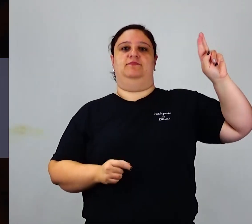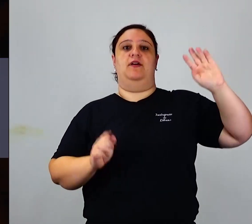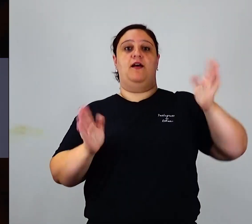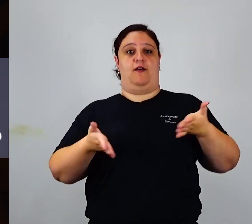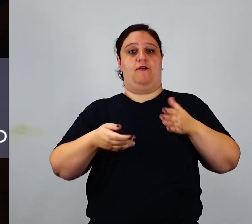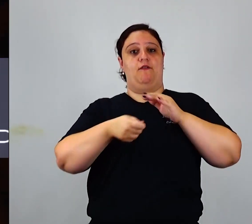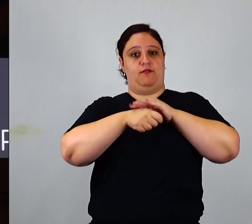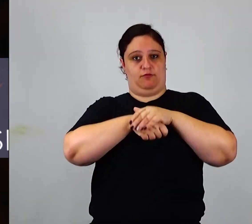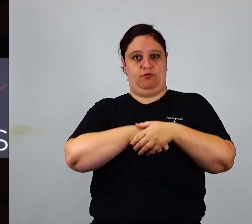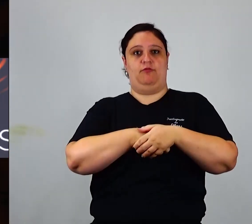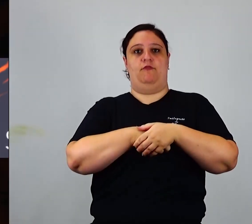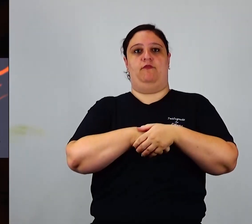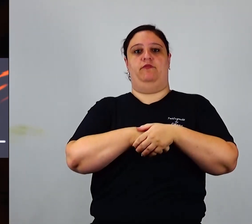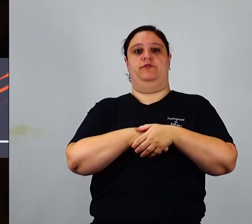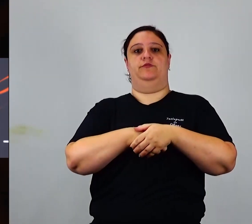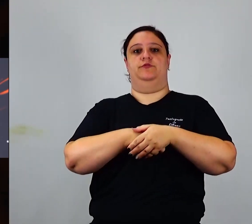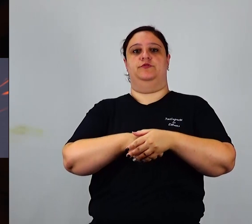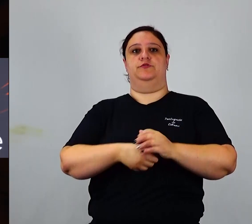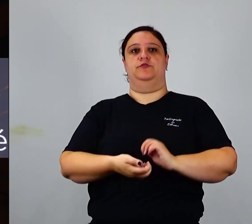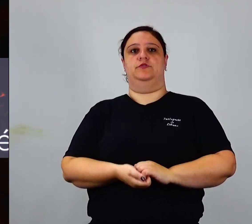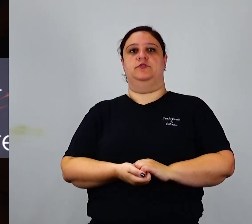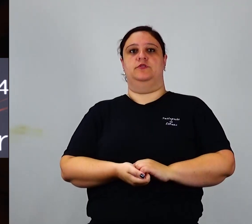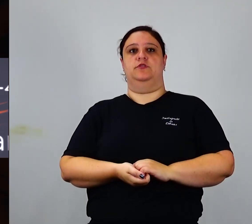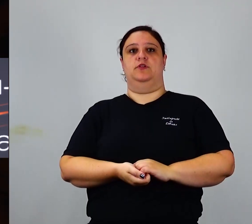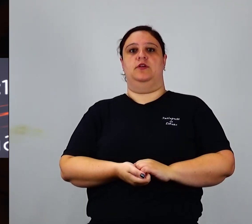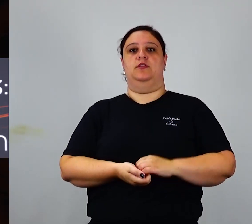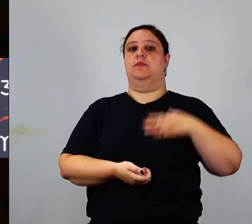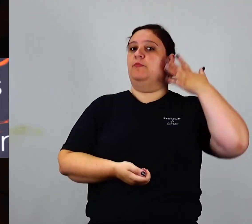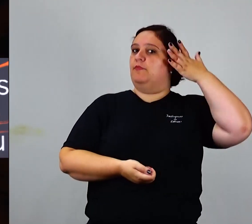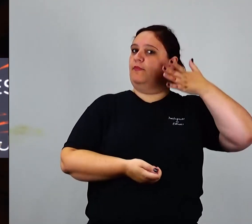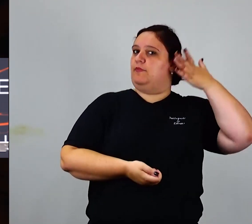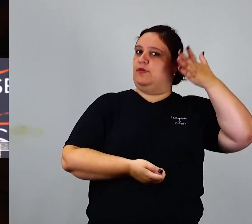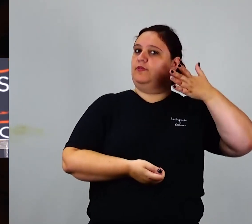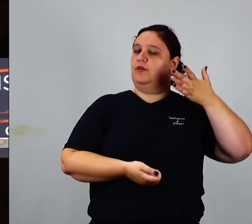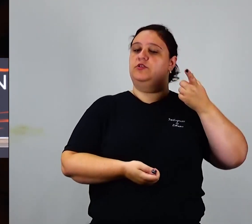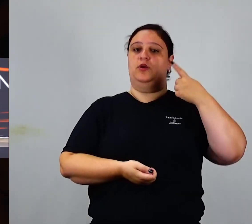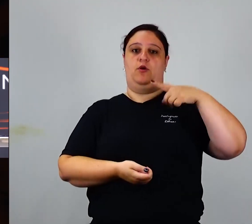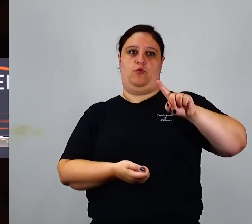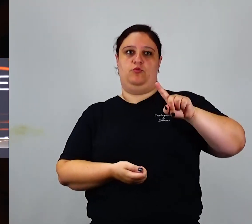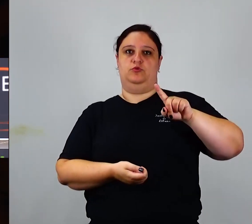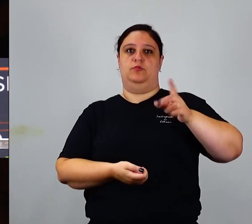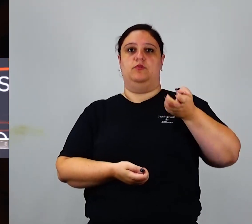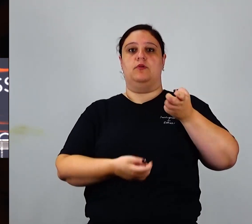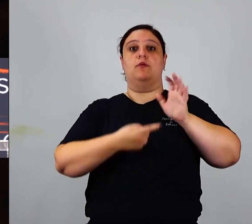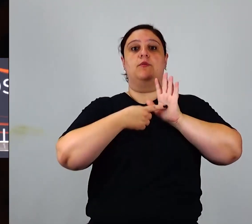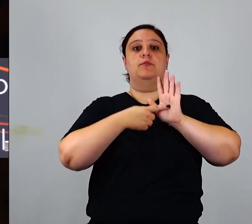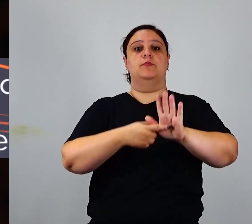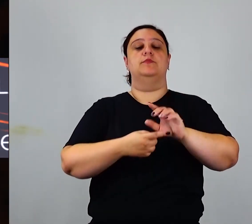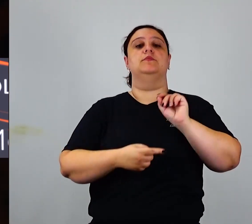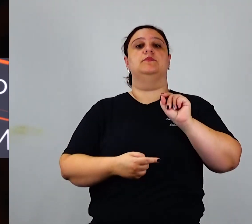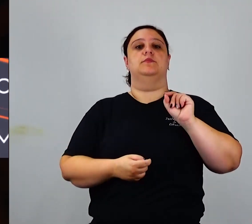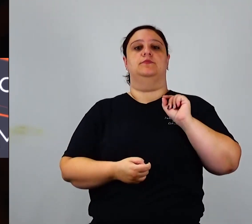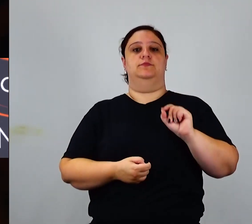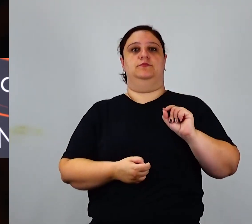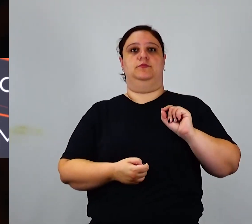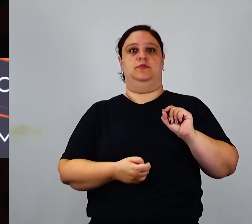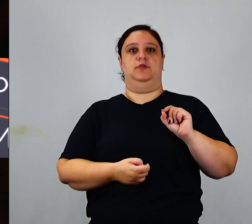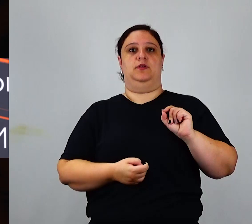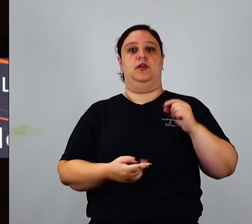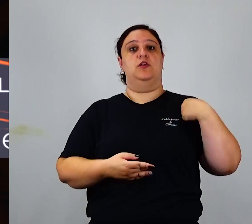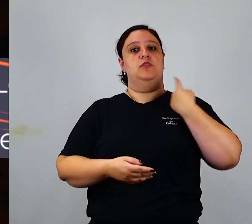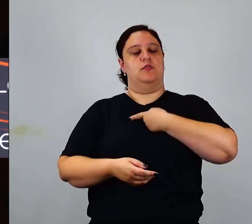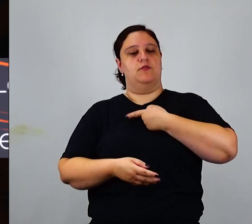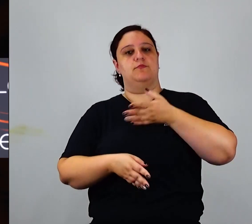noite, com esta última mensagem, fique bem claro para todos nós, parte do que